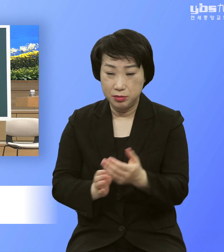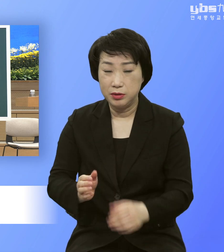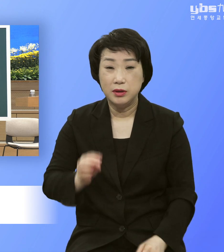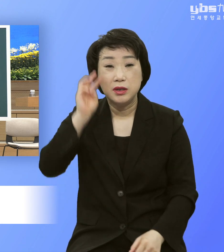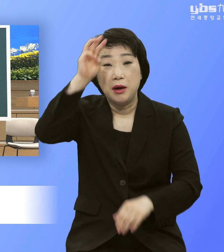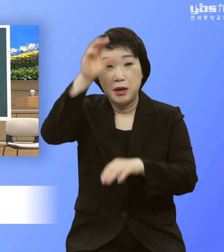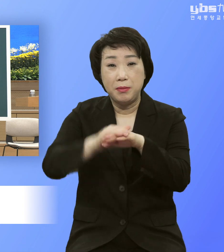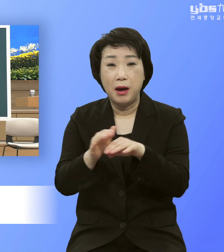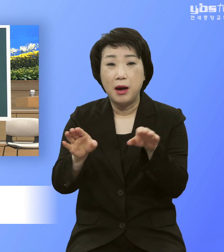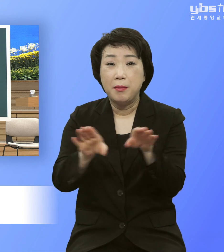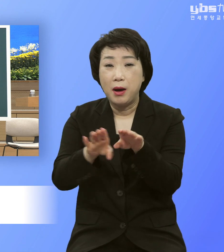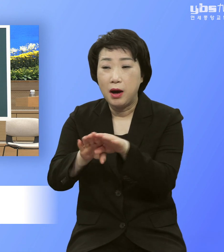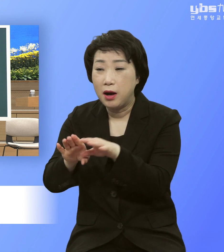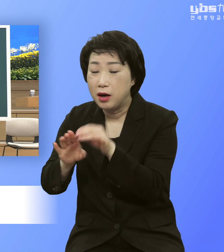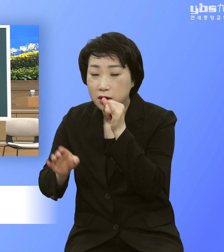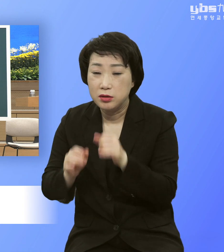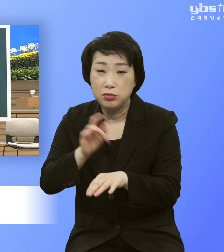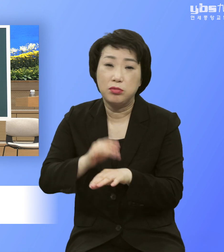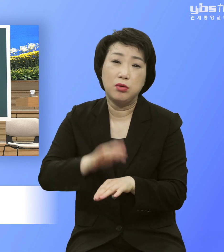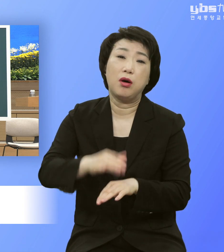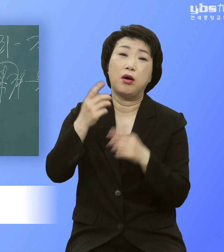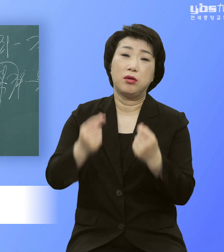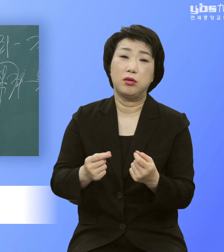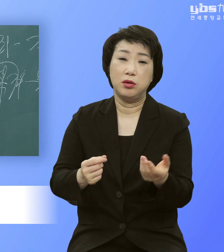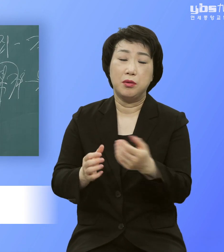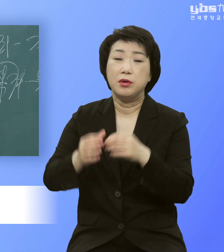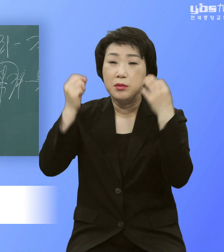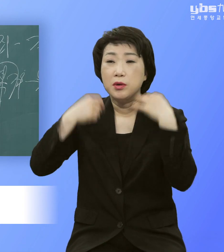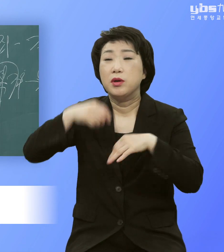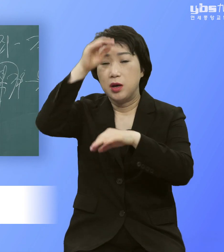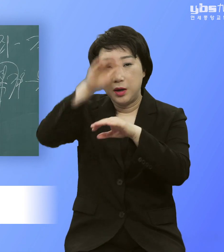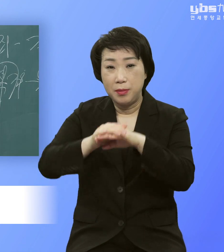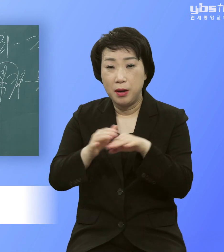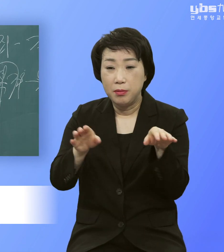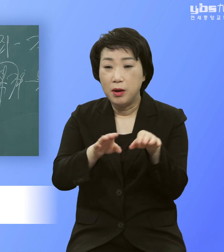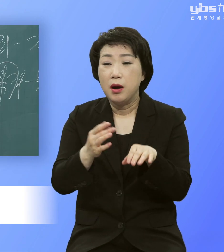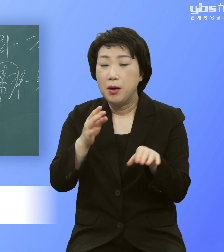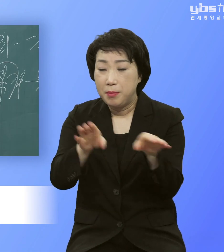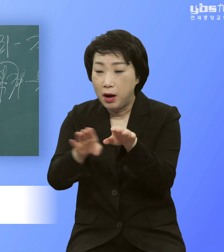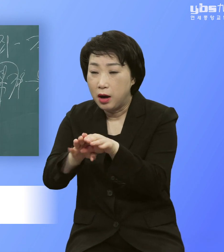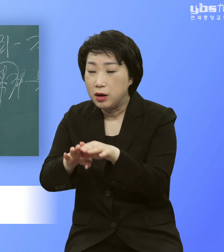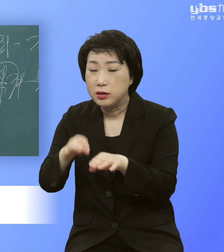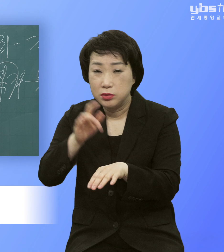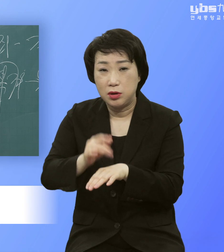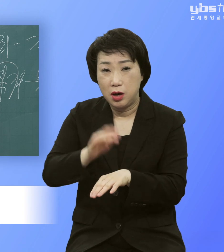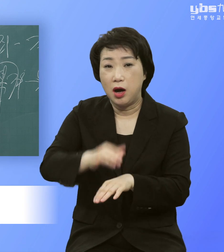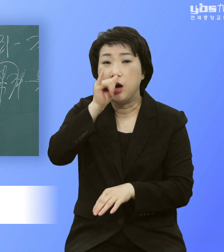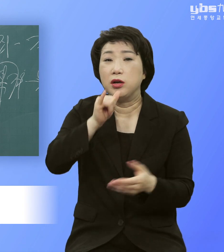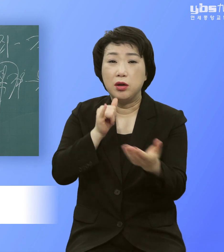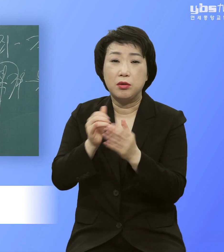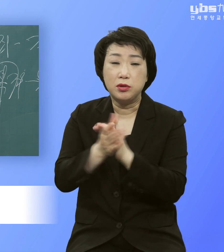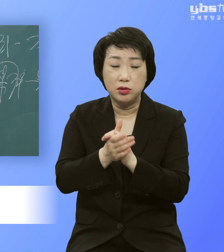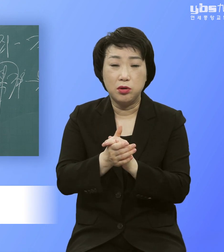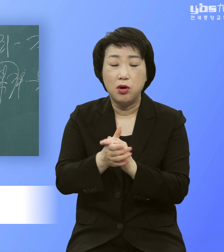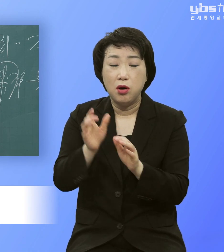안 드리는 사람은 습관처럼 안 드리죠. 금요일차가 습관처럼 안 치워. 기도 습관처럼 안 치워. 충성 습관처럼